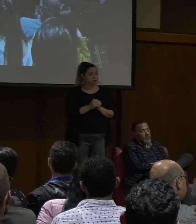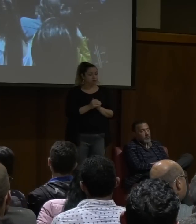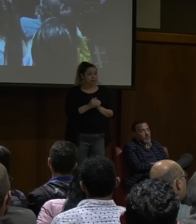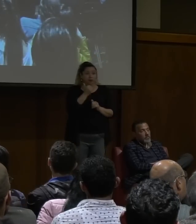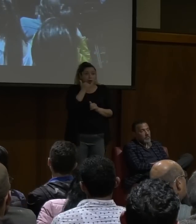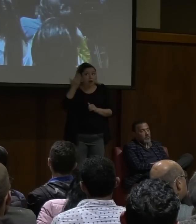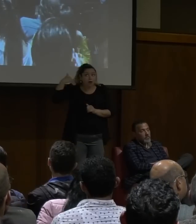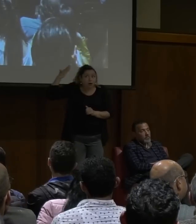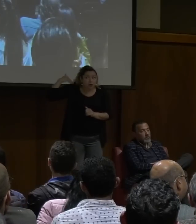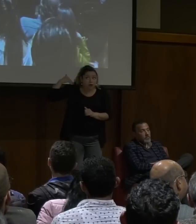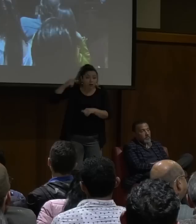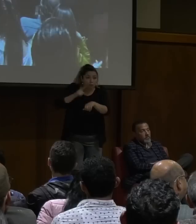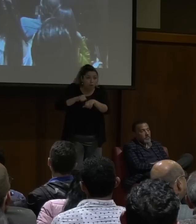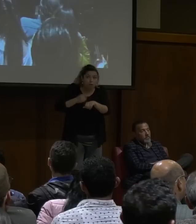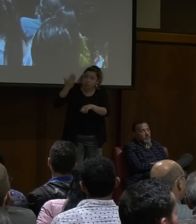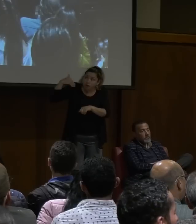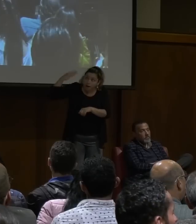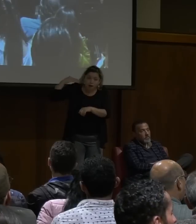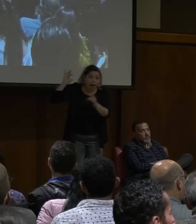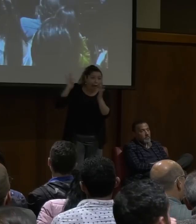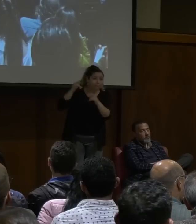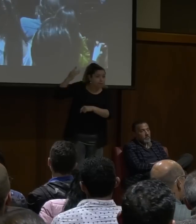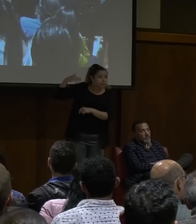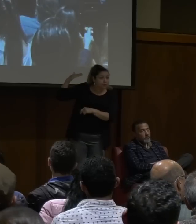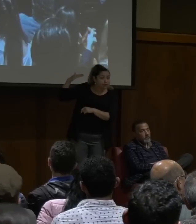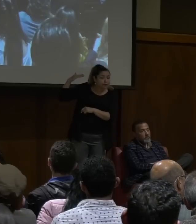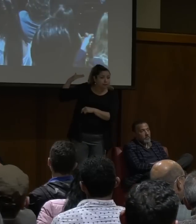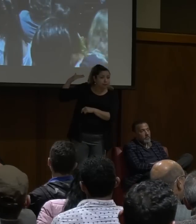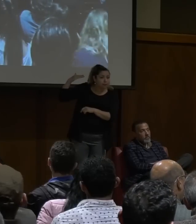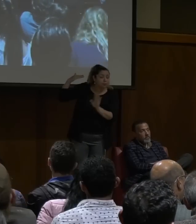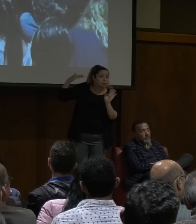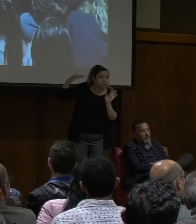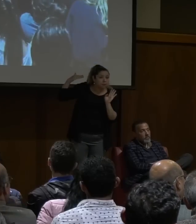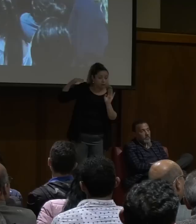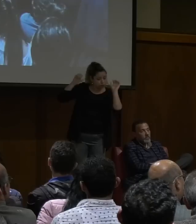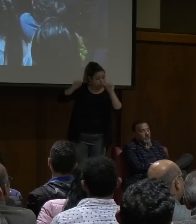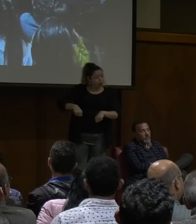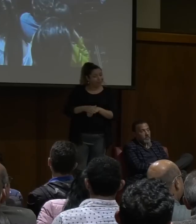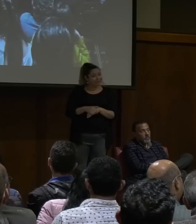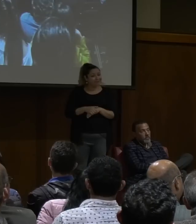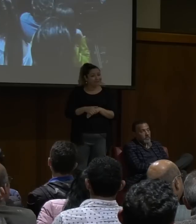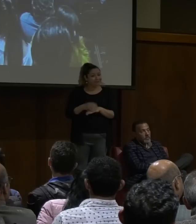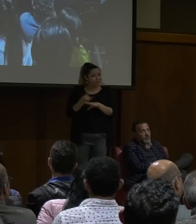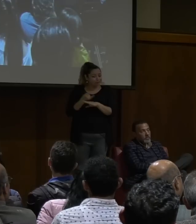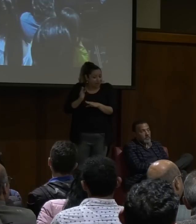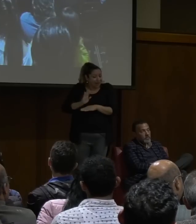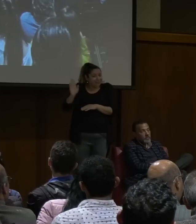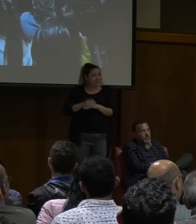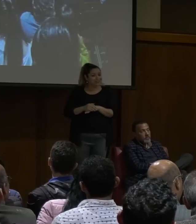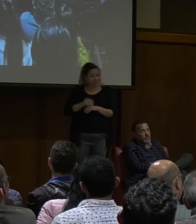Ese momento específico podía ocurrir eso. Y se dio no solamente